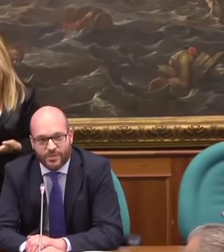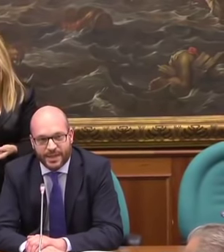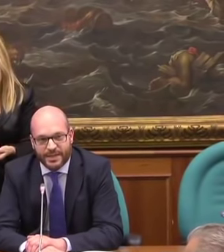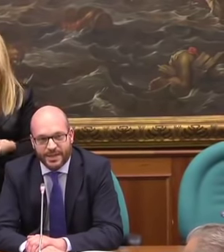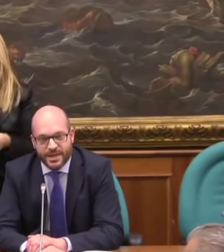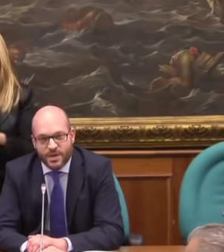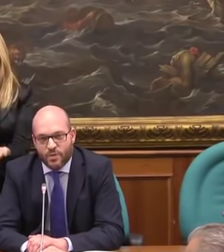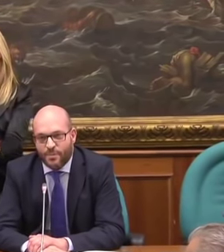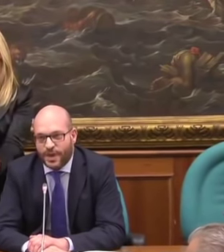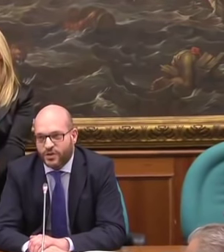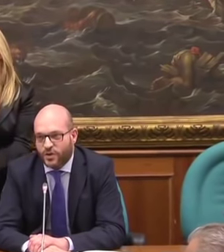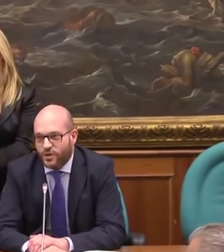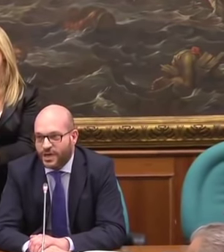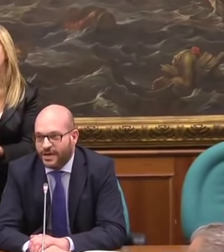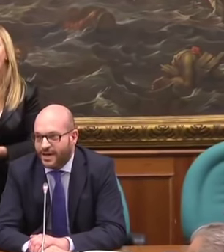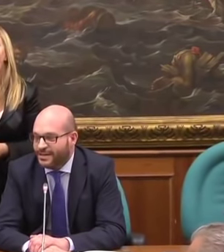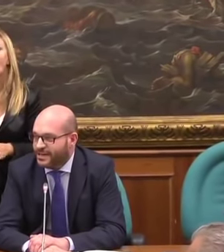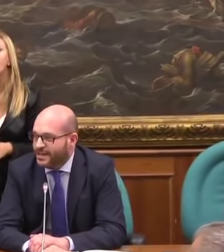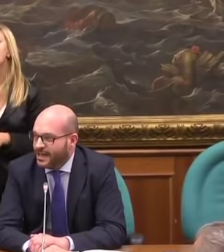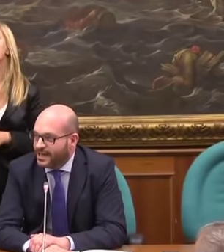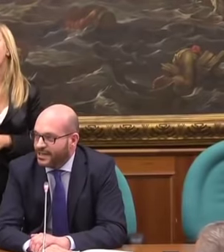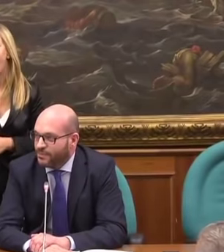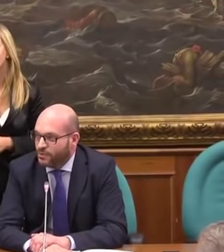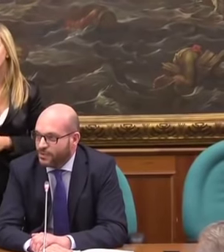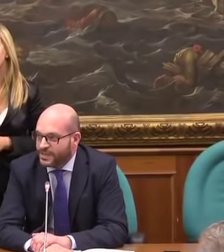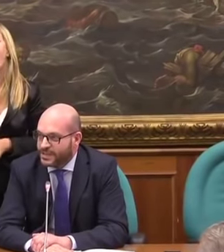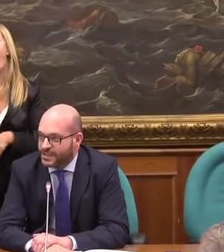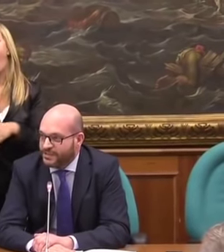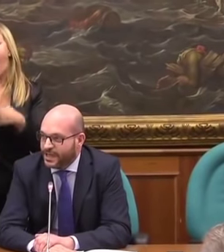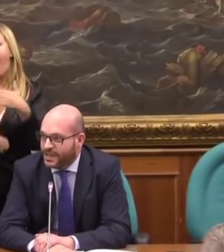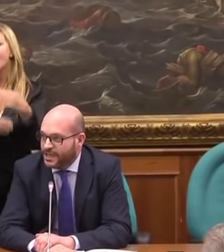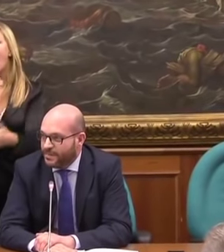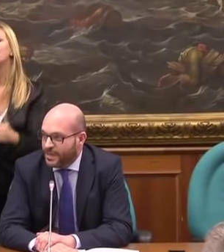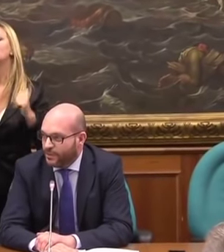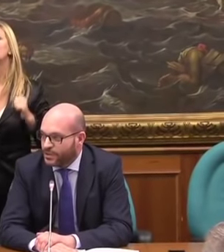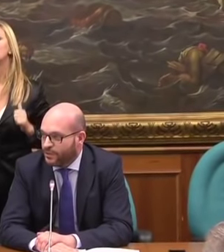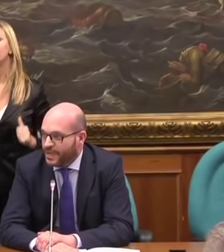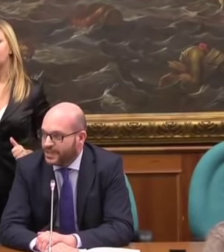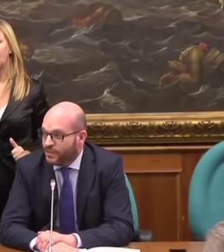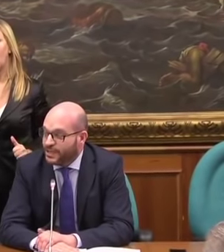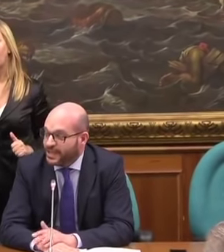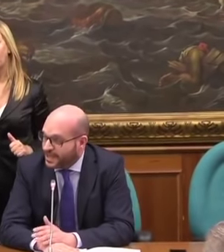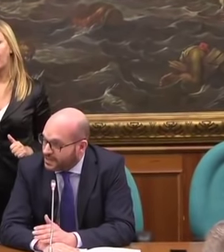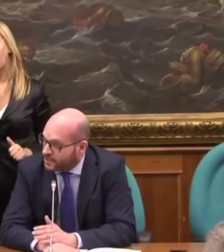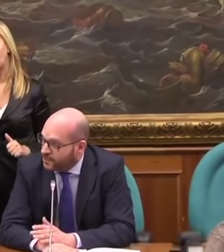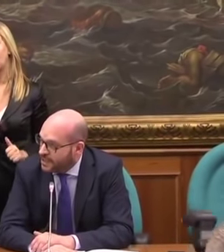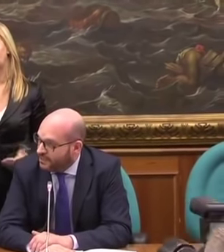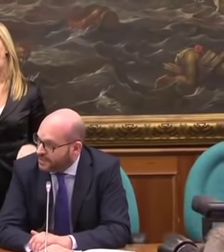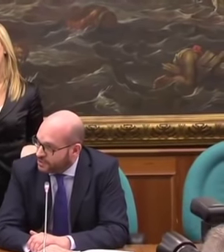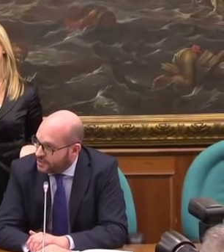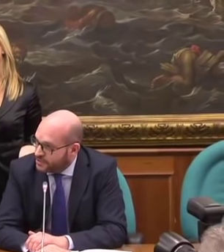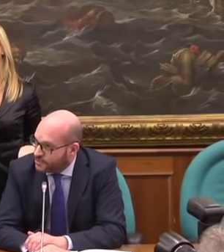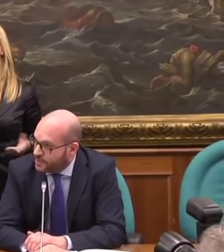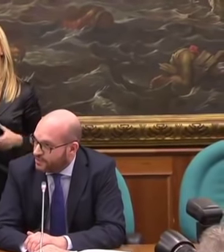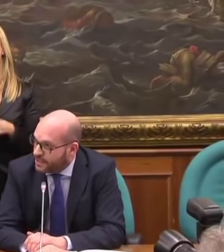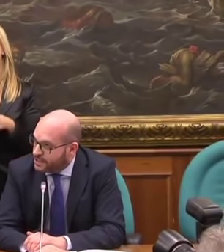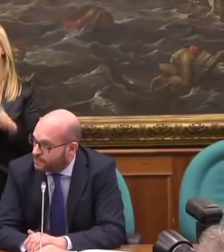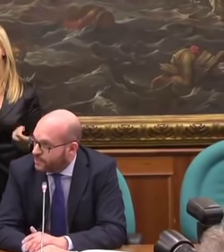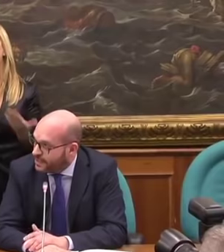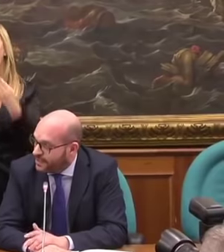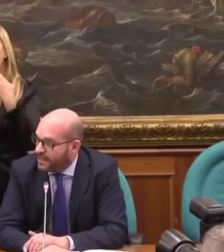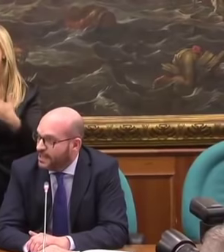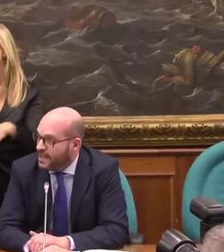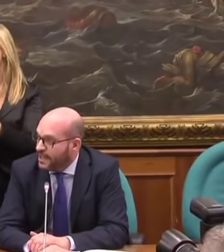questo è sicuramente un passo in avanti anche dal punto di vista civile per questo paese. Quindi ringrazio il Ministro dell'Istruzione